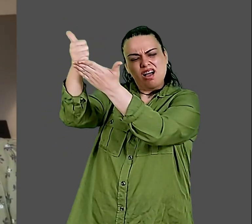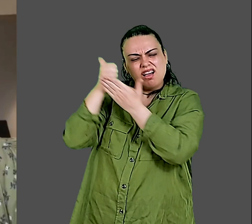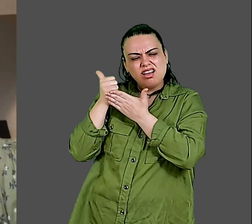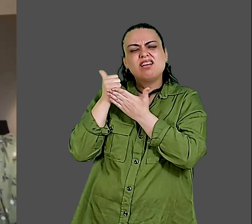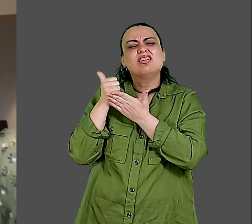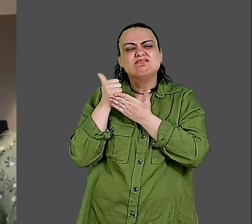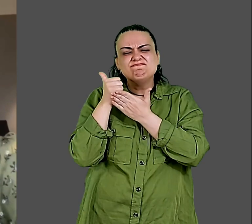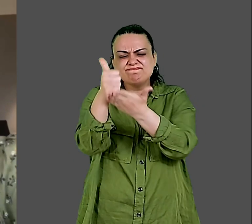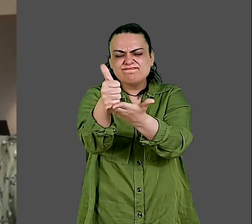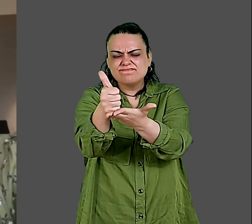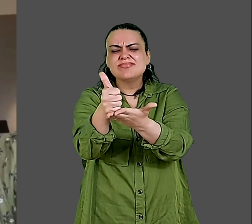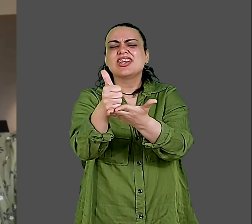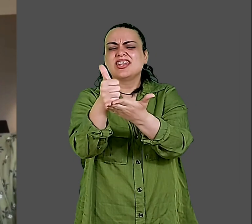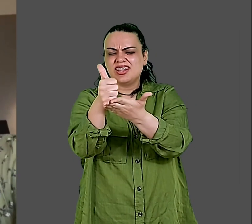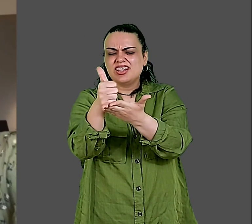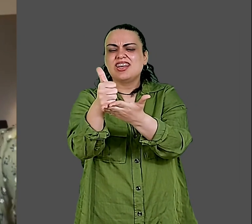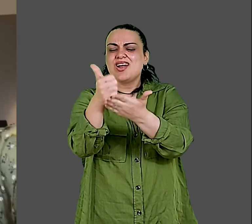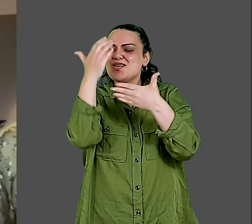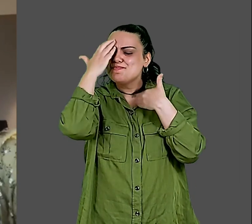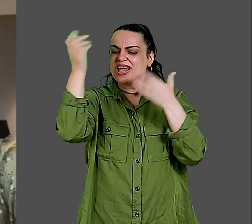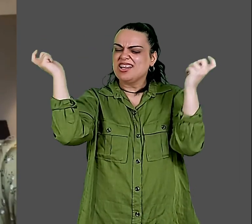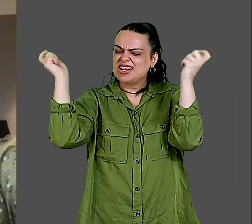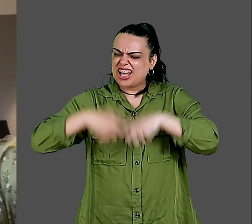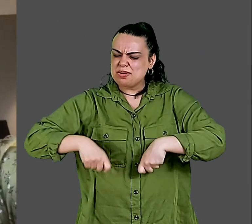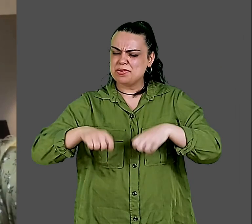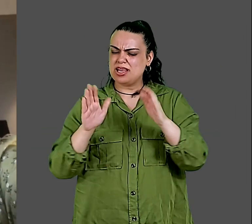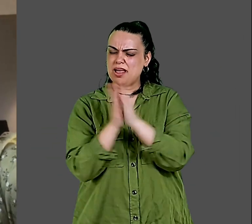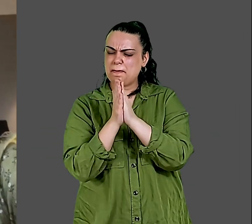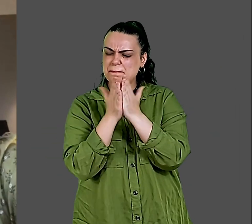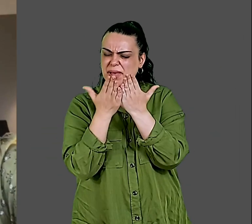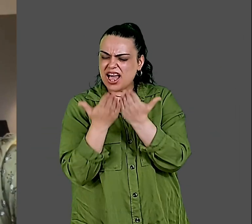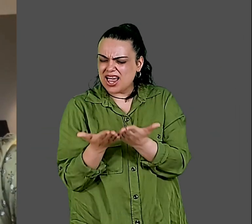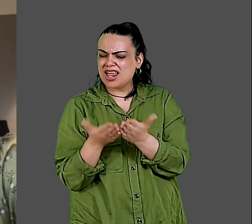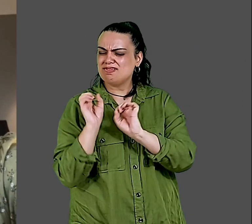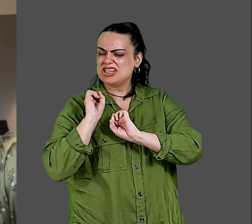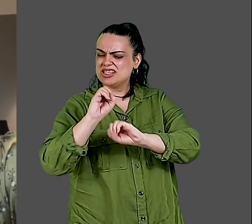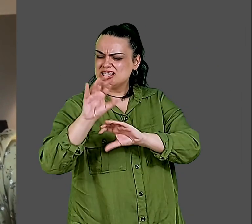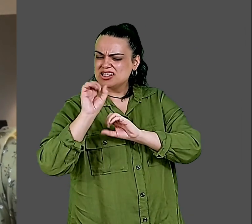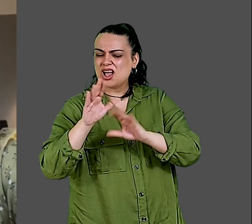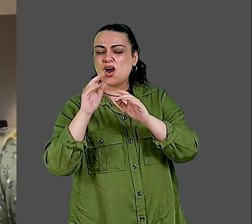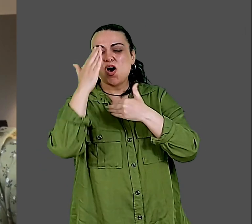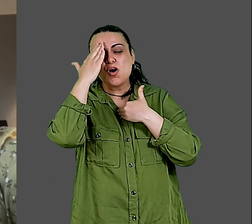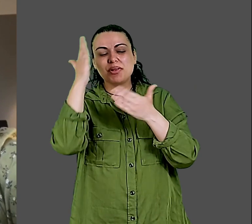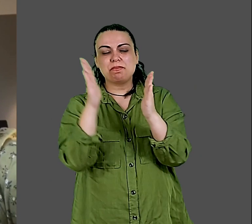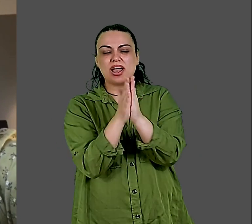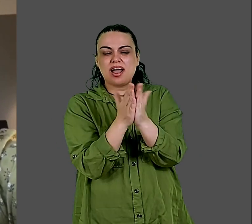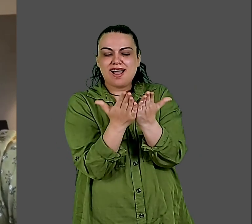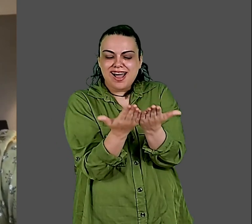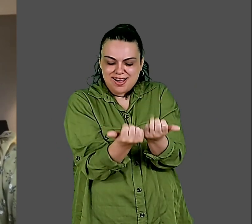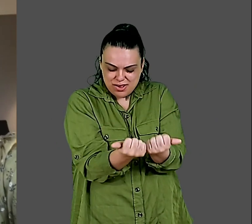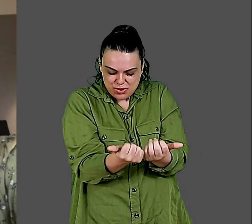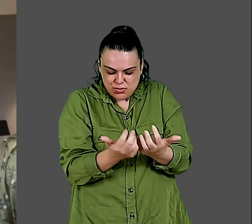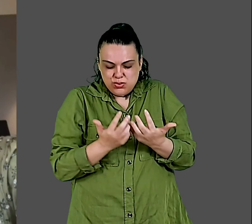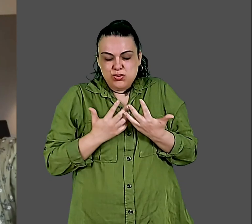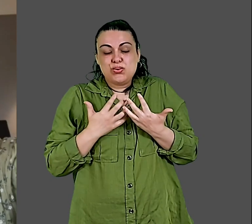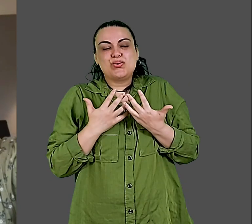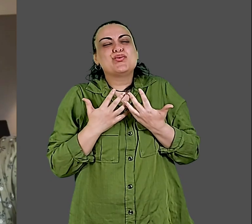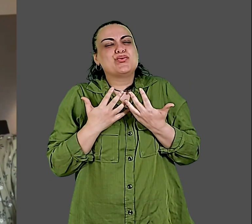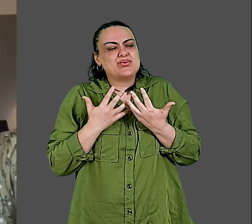auxílio, o nosso ajudador. Obrigado pela capacidade, pela palavra. Obrigada porque ela é viva e